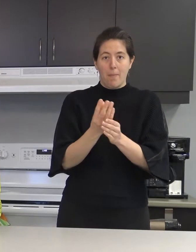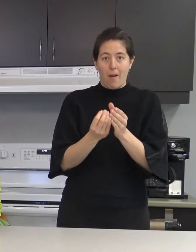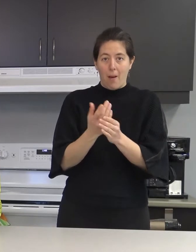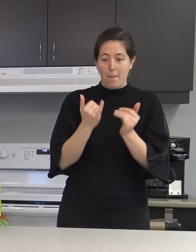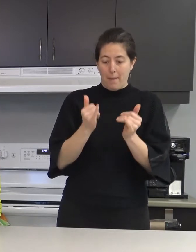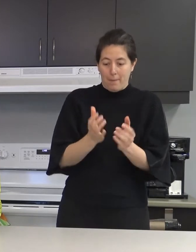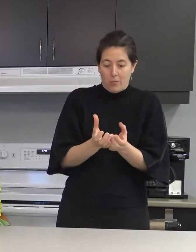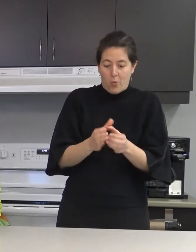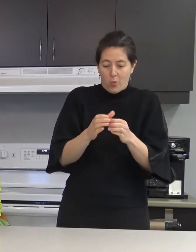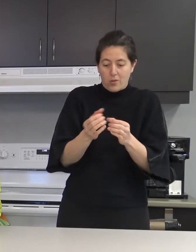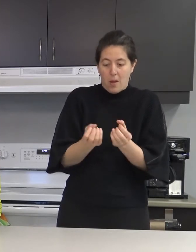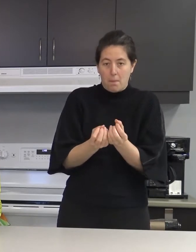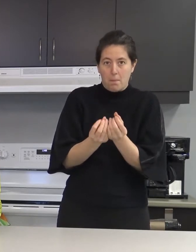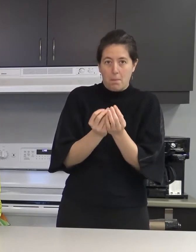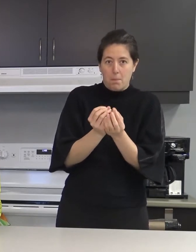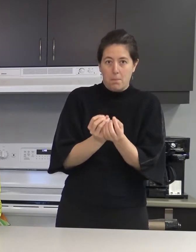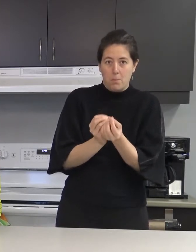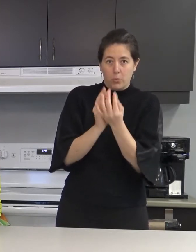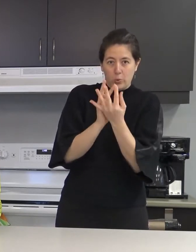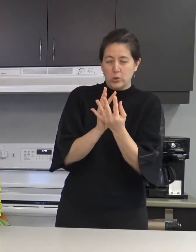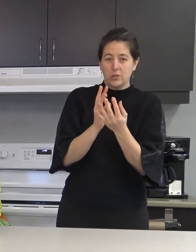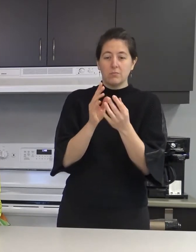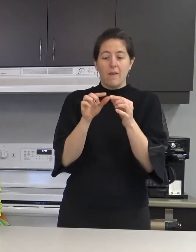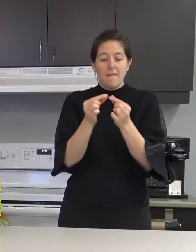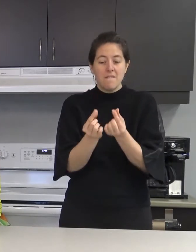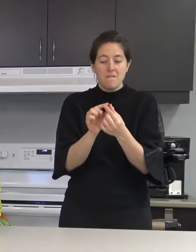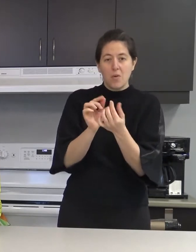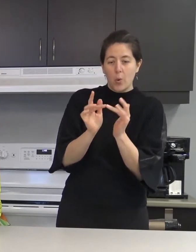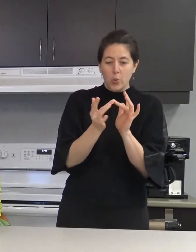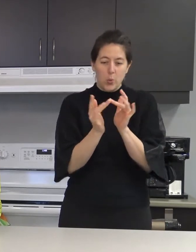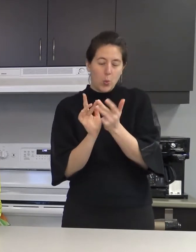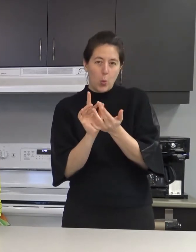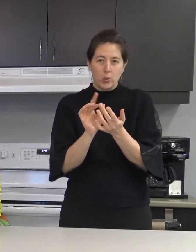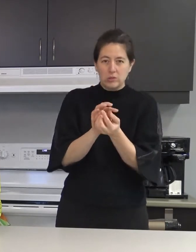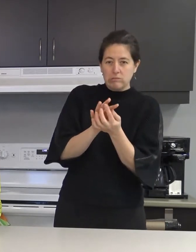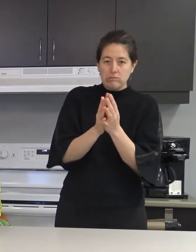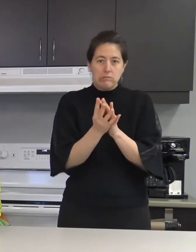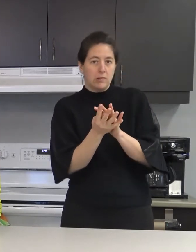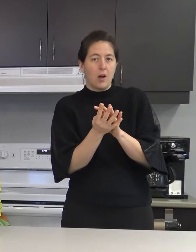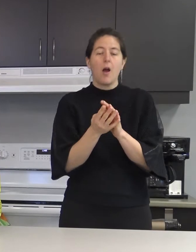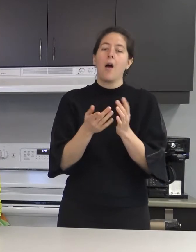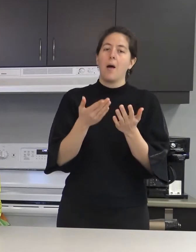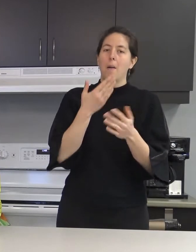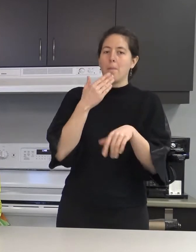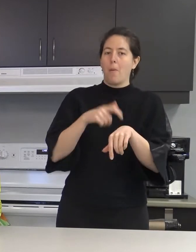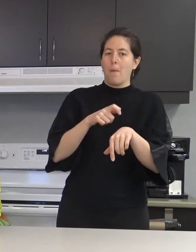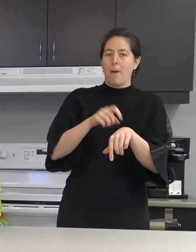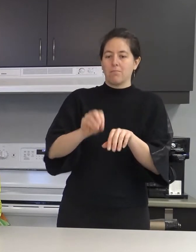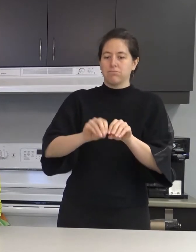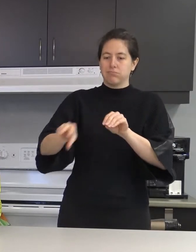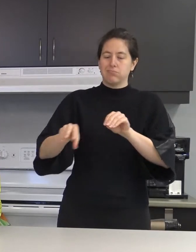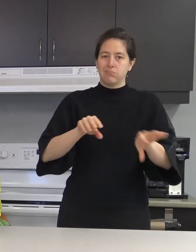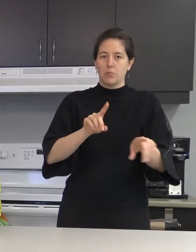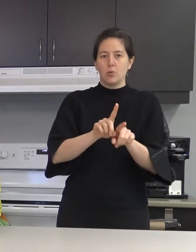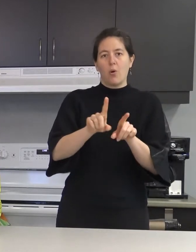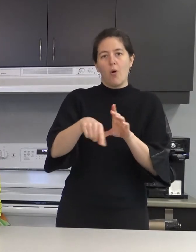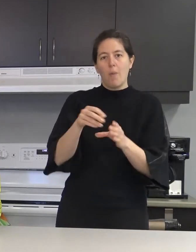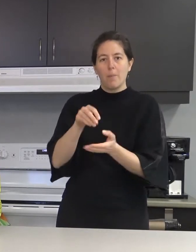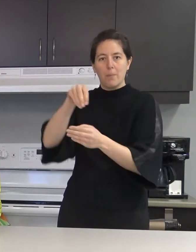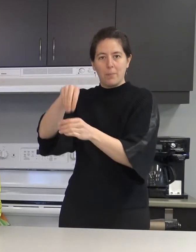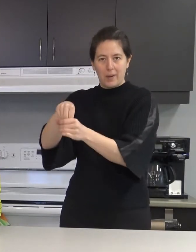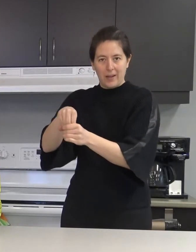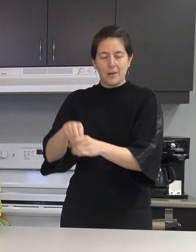trop proches et que les feuilles commencent à se toucher, ça va être le temps d'éclaircir et repiquer. Alors, quand est-ce qu'on